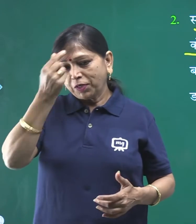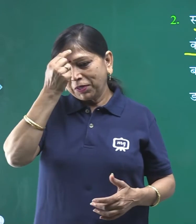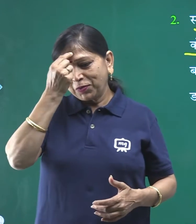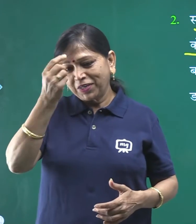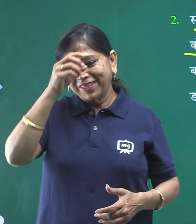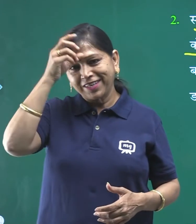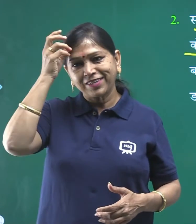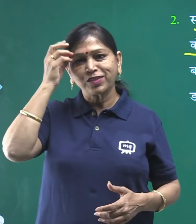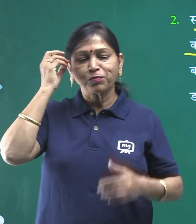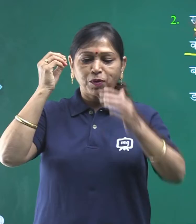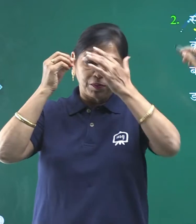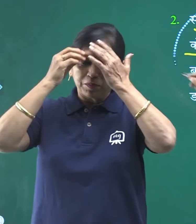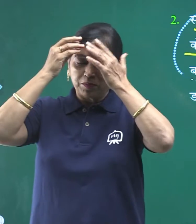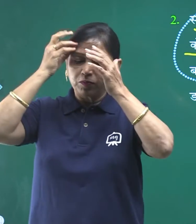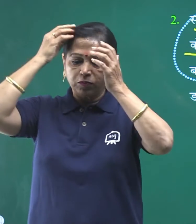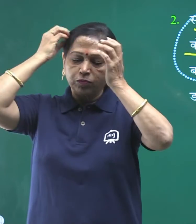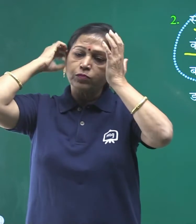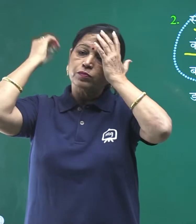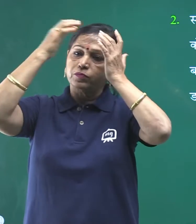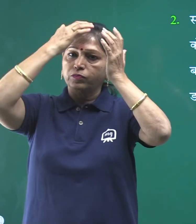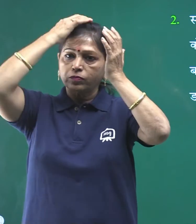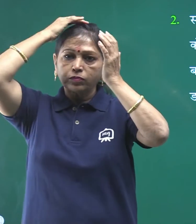रोगी जो होता है वो नहीं करती है।